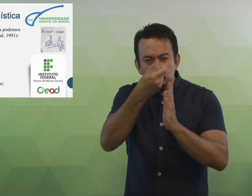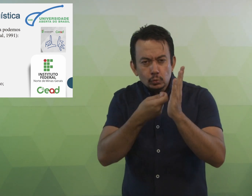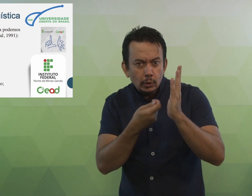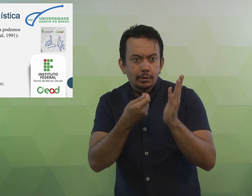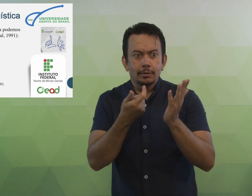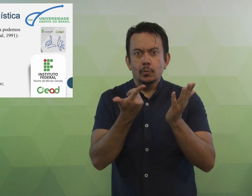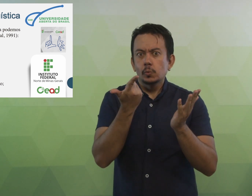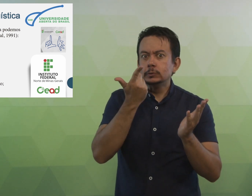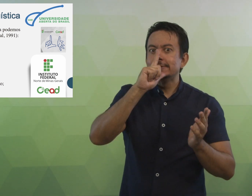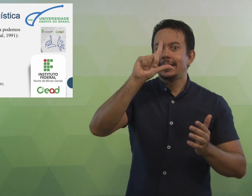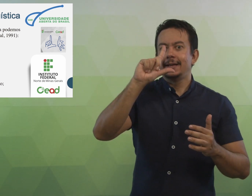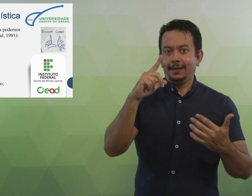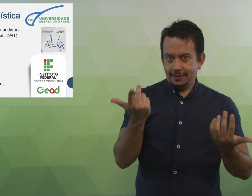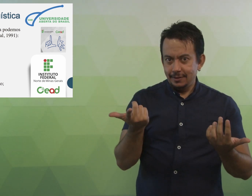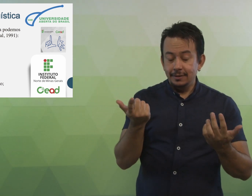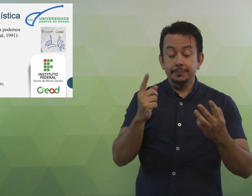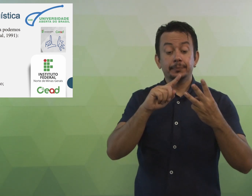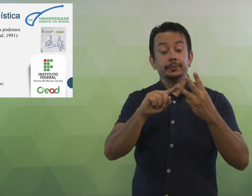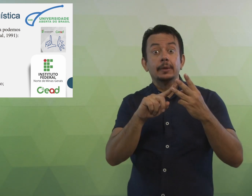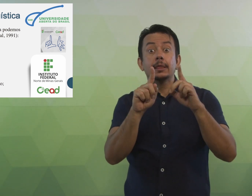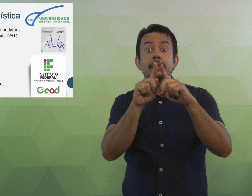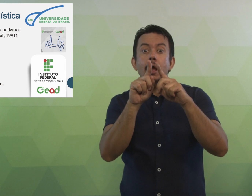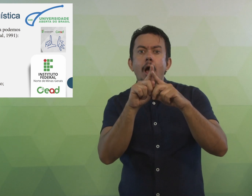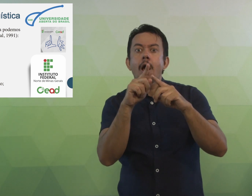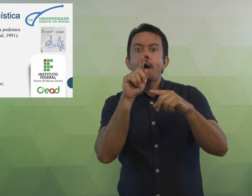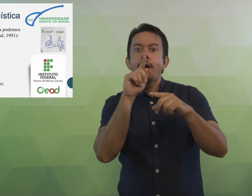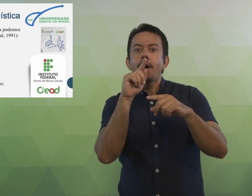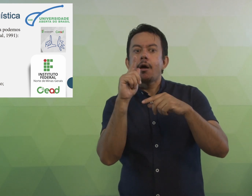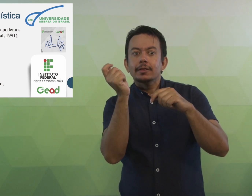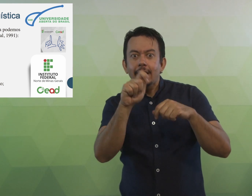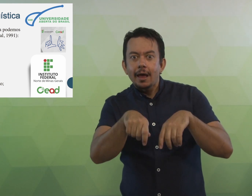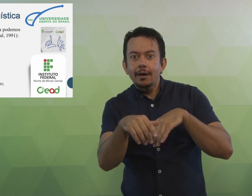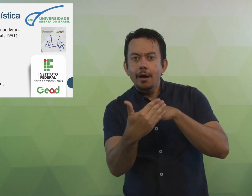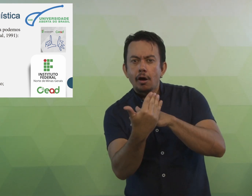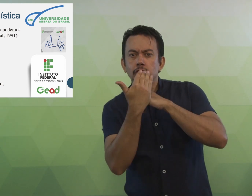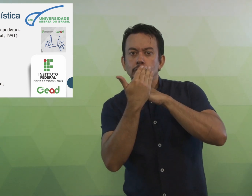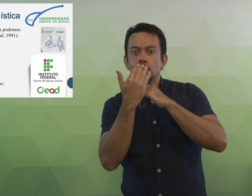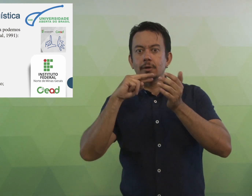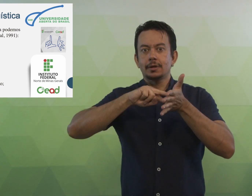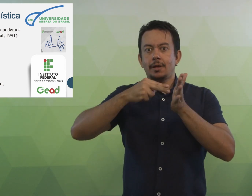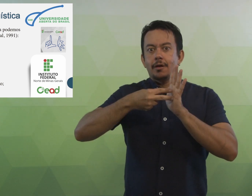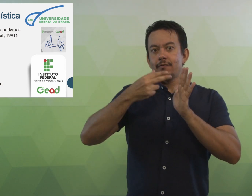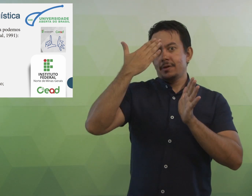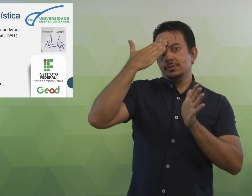ela consegue trabalhar de forma efetiva.